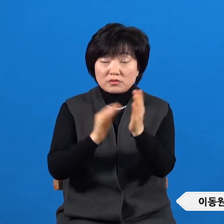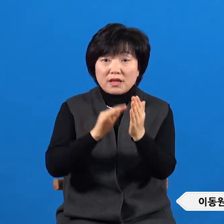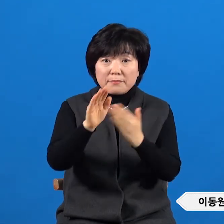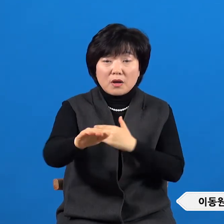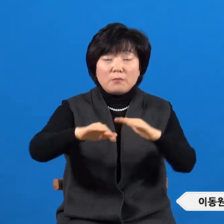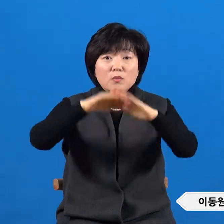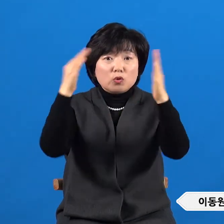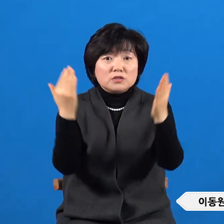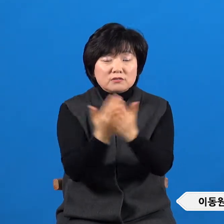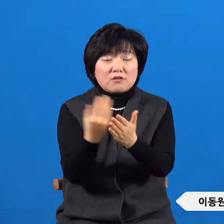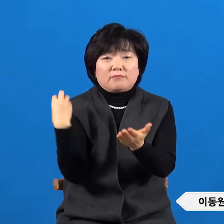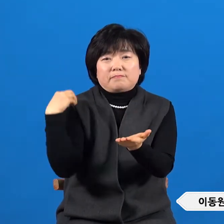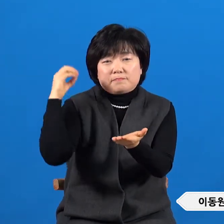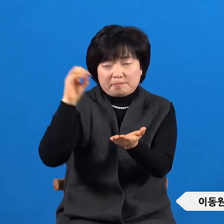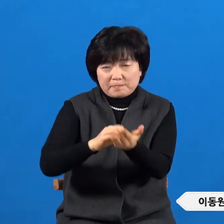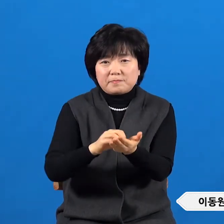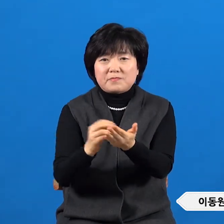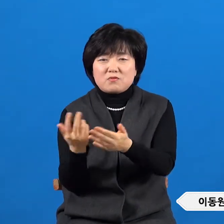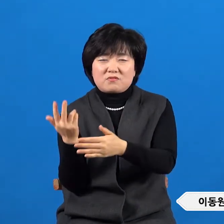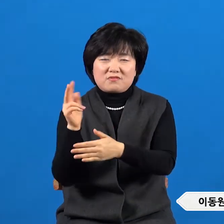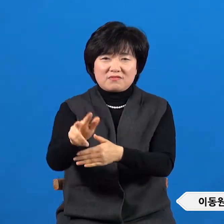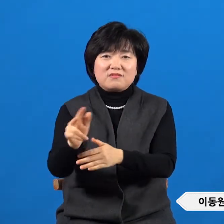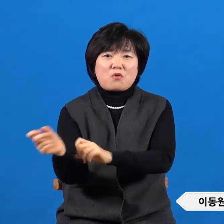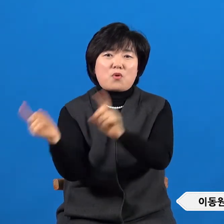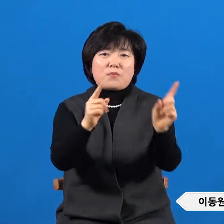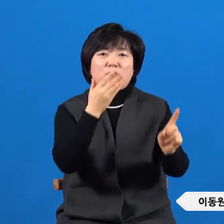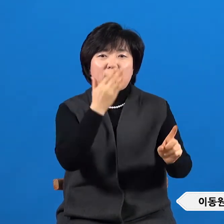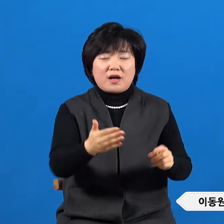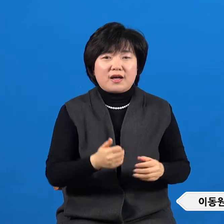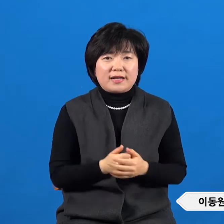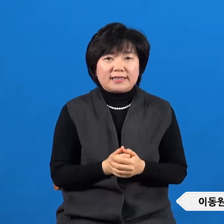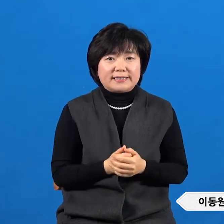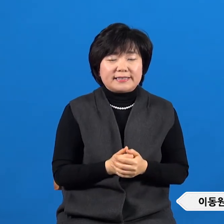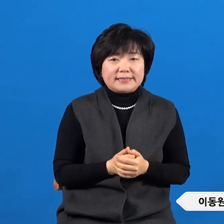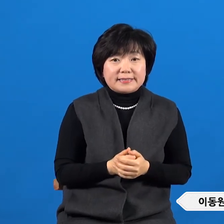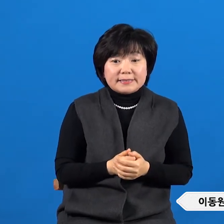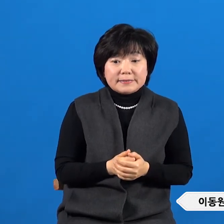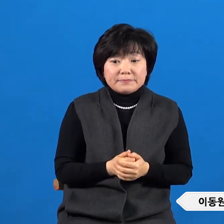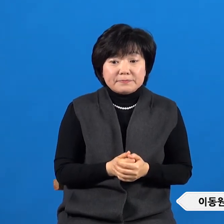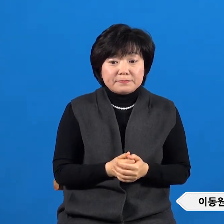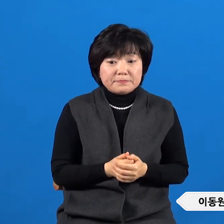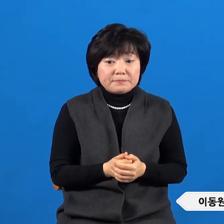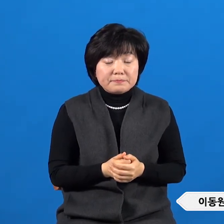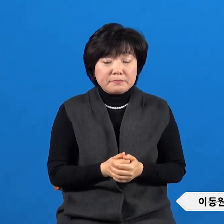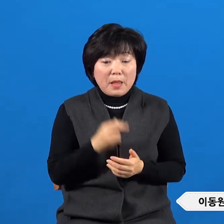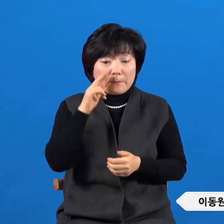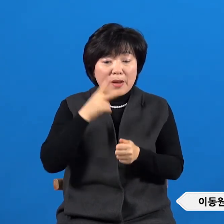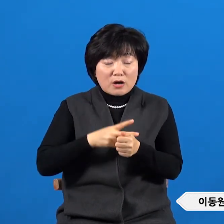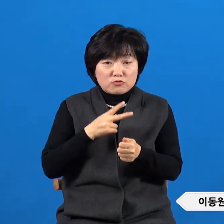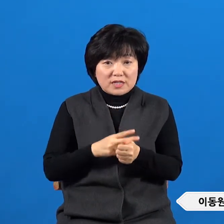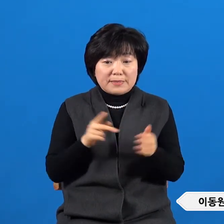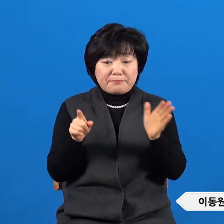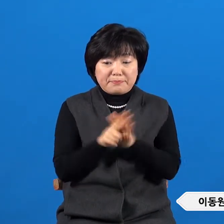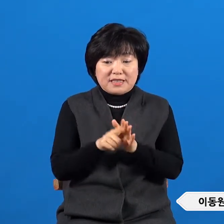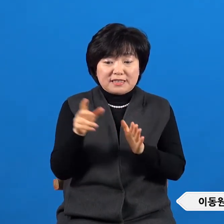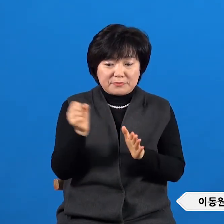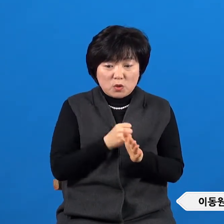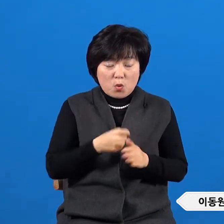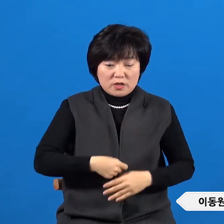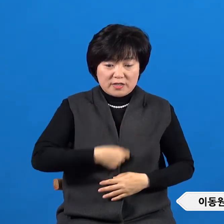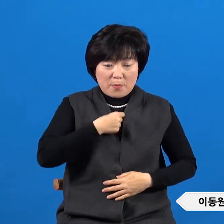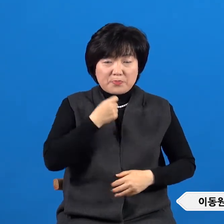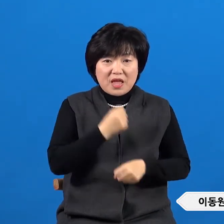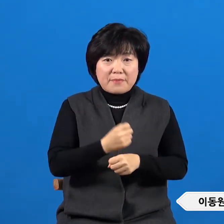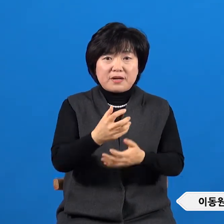것입니다. 그래서 신약 로마서 12장에 보면 바울이 믿음으로 의롭다함을